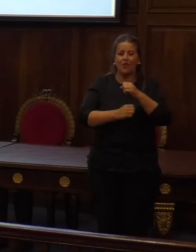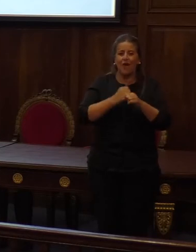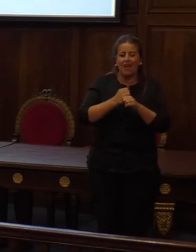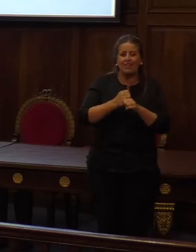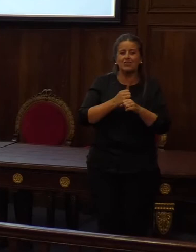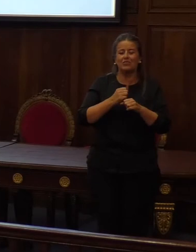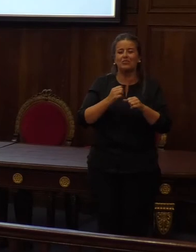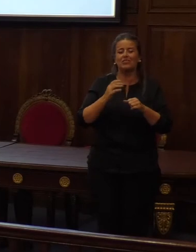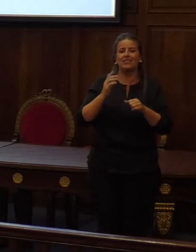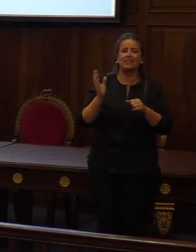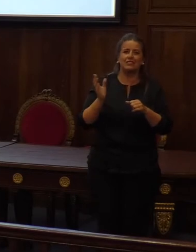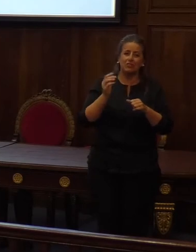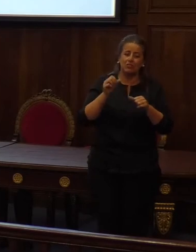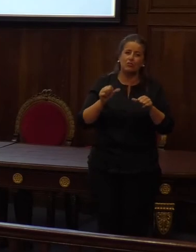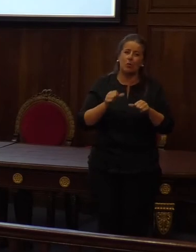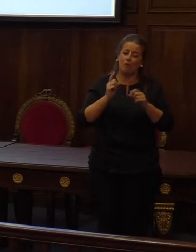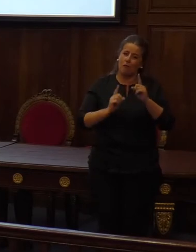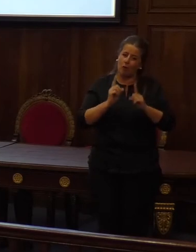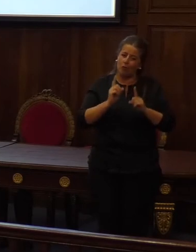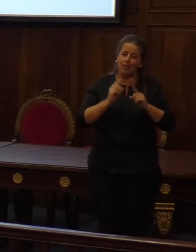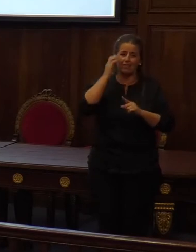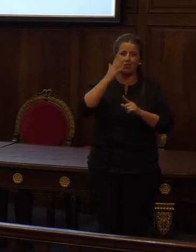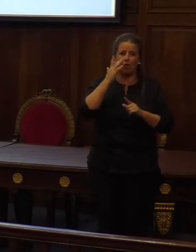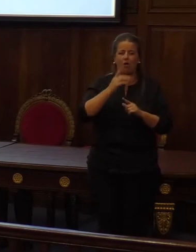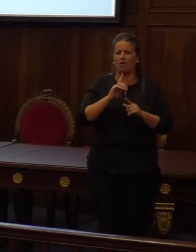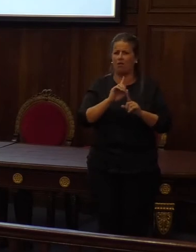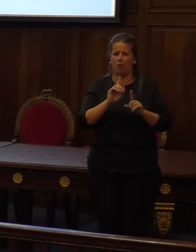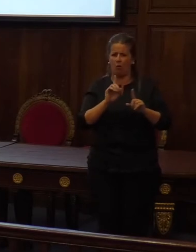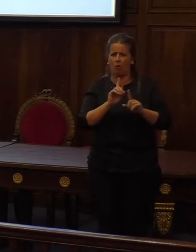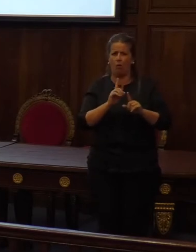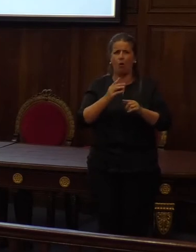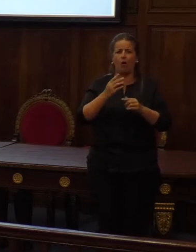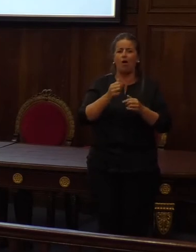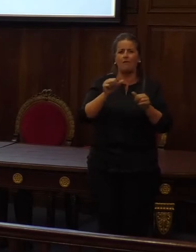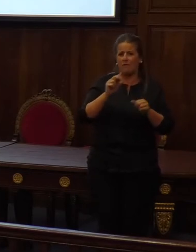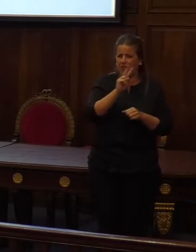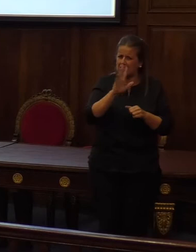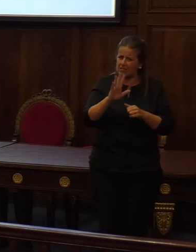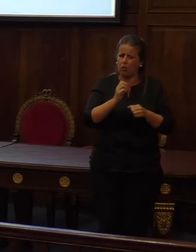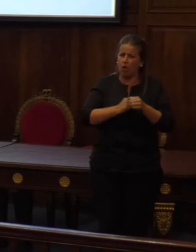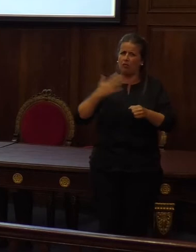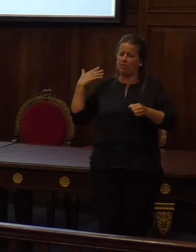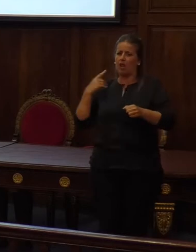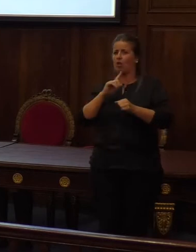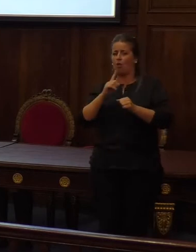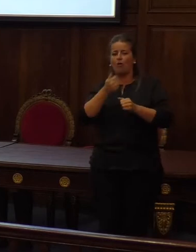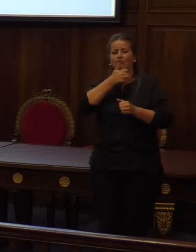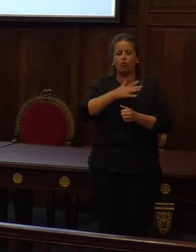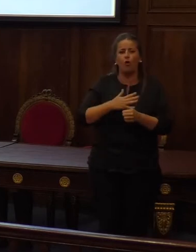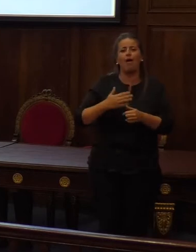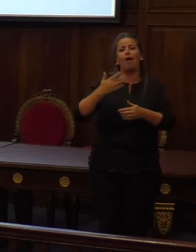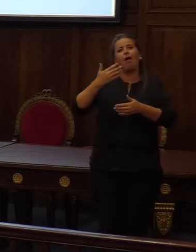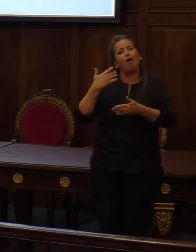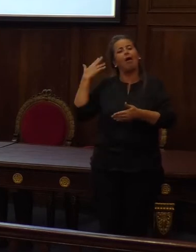Psicología. Sin embargo, la historia no empieza hace 25 años, como ya